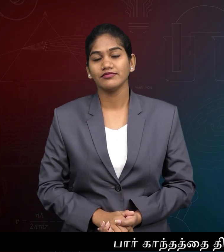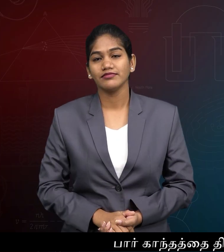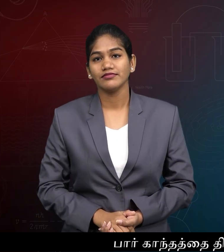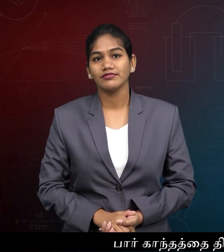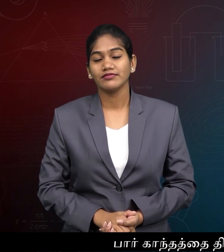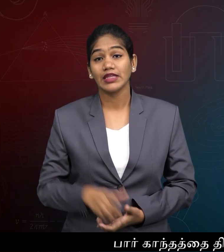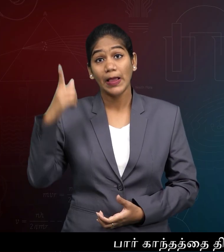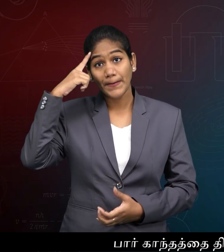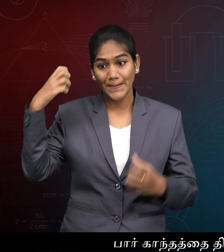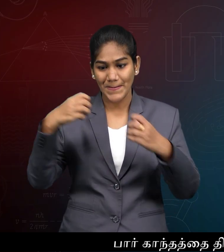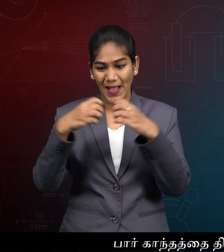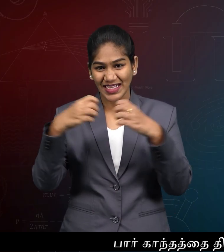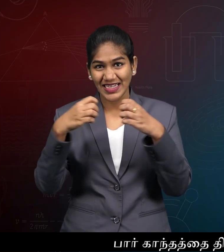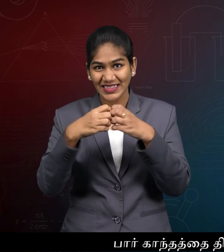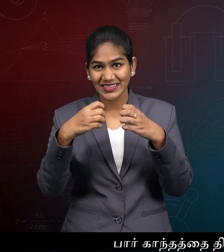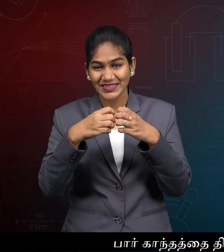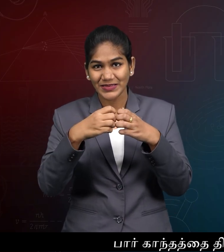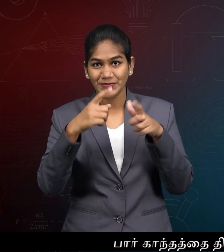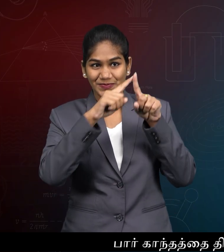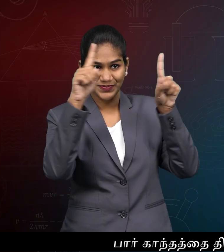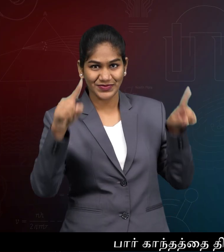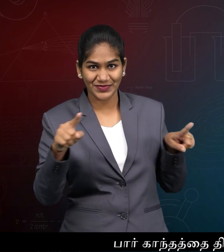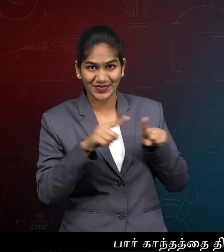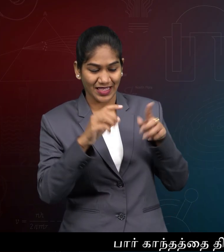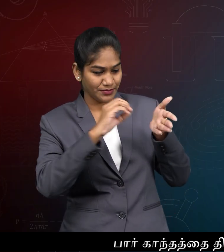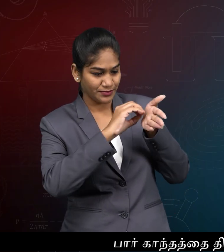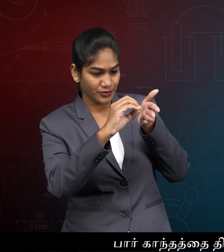பட்ட காந்தத்தை திரையில் இருந்து நகர்த்தவும்.